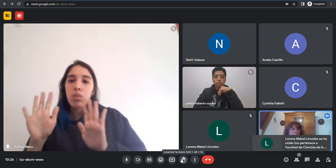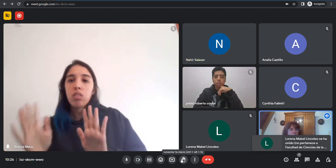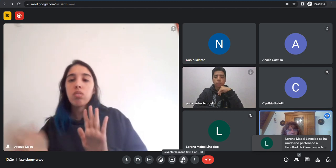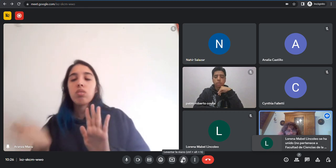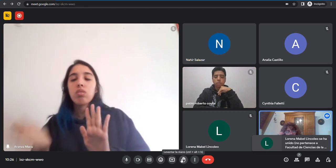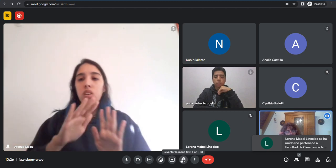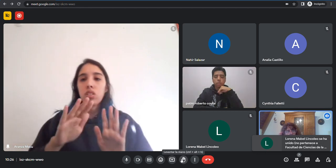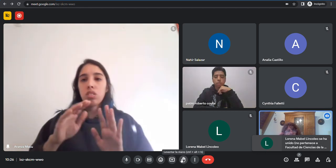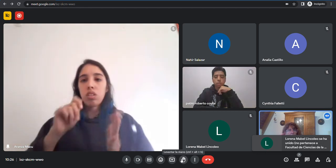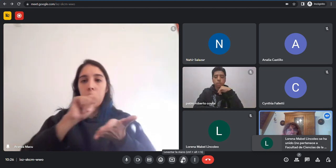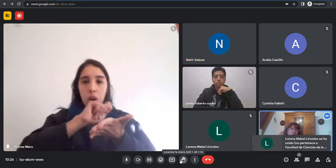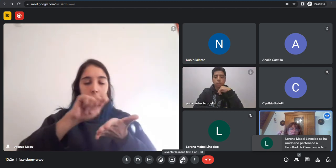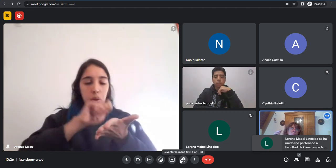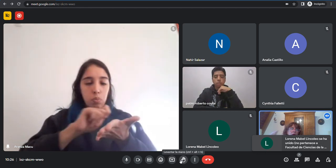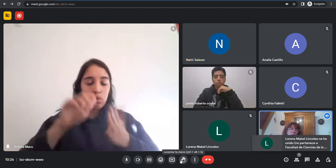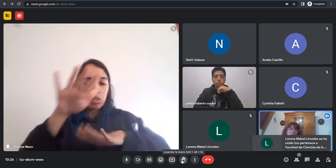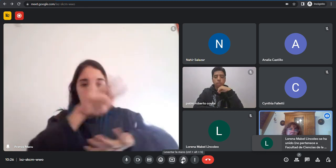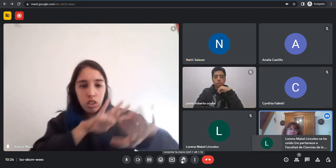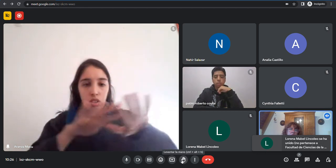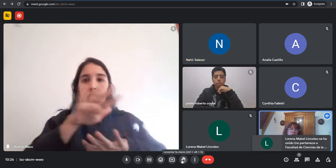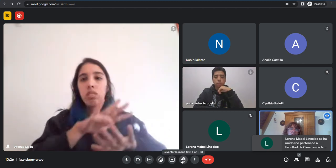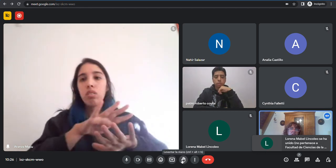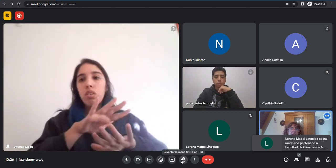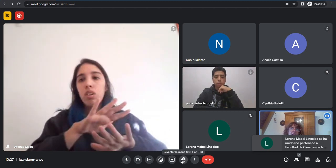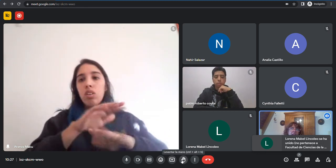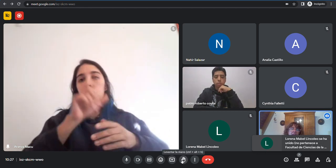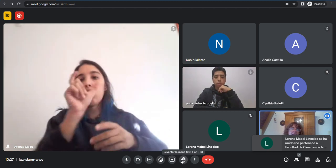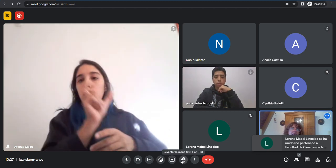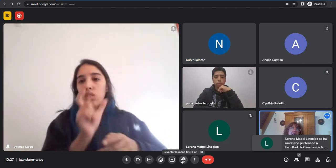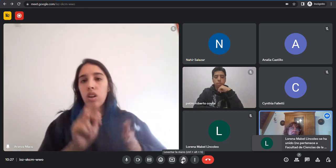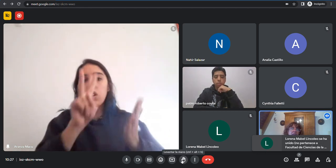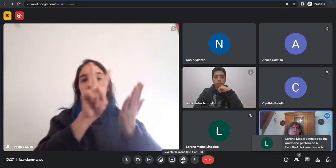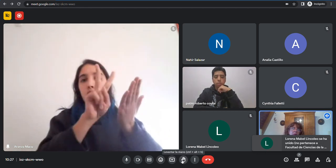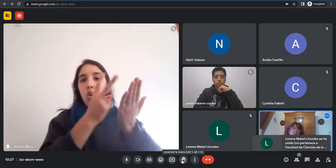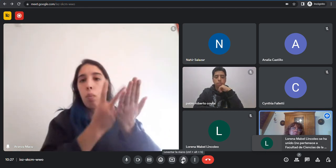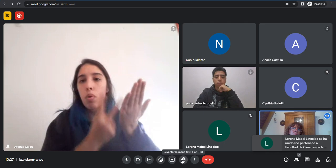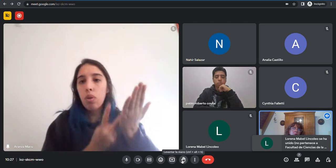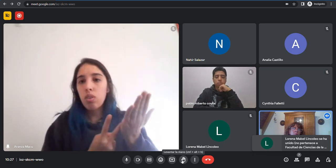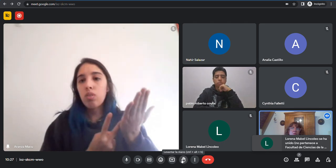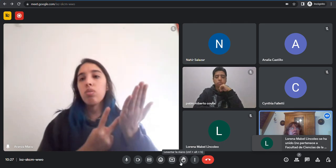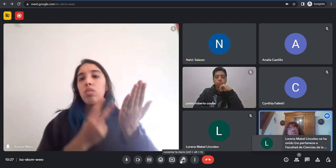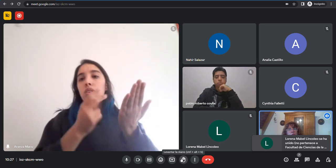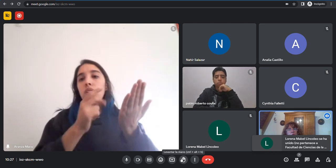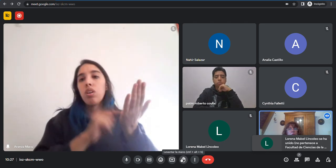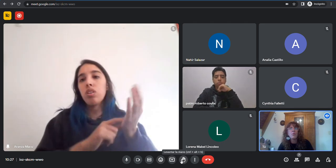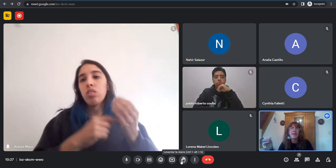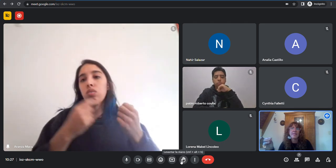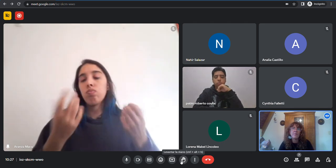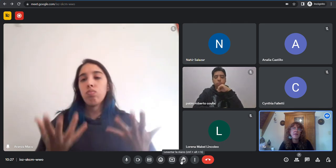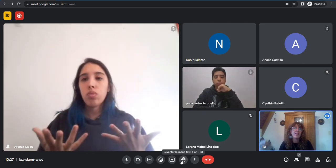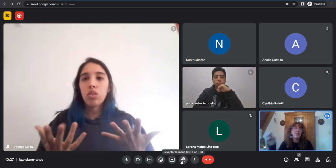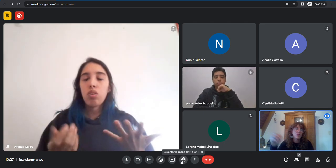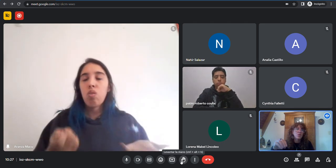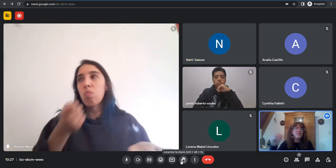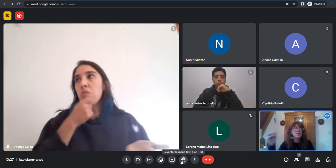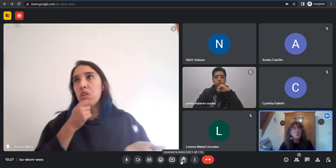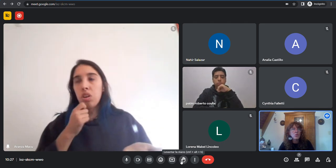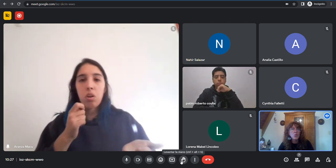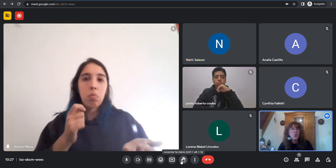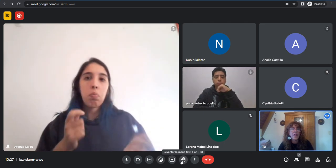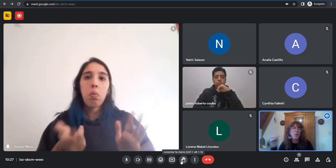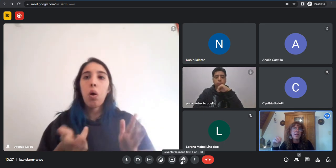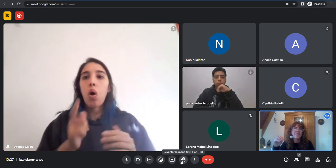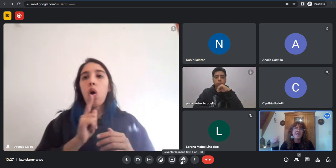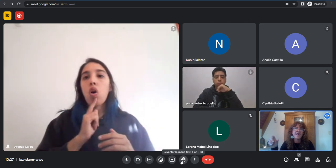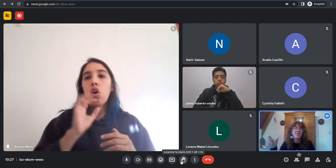ejemplo, en el glosario, en un vocabulario, cuando tengan in, también tengan to, pongan también in order to,